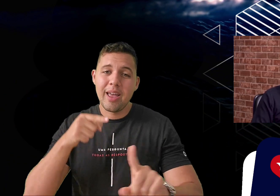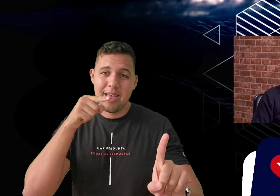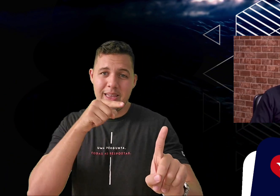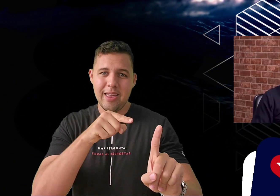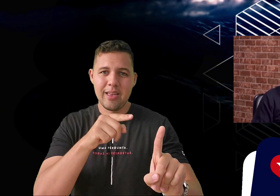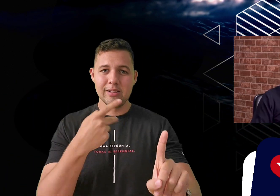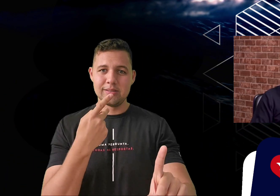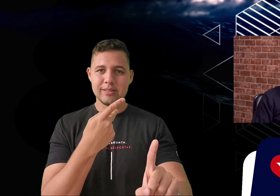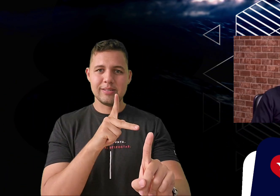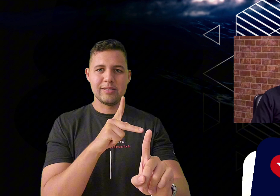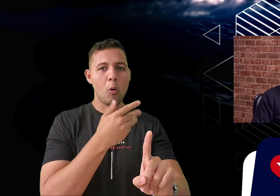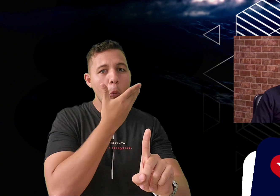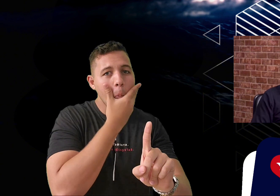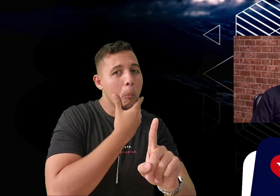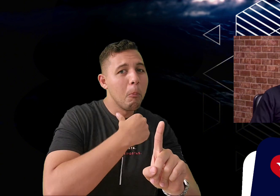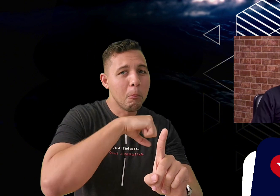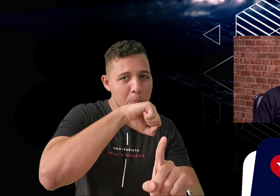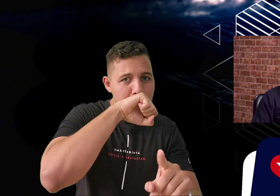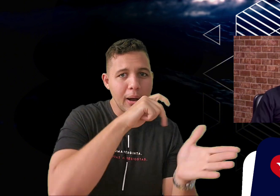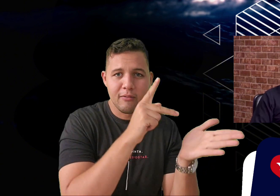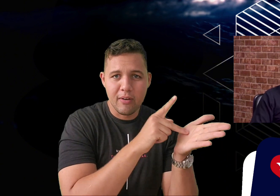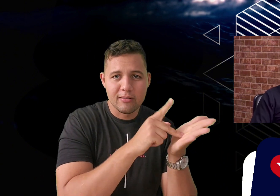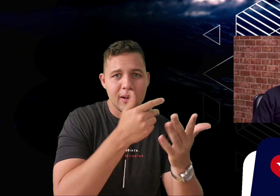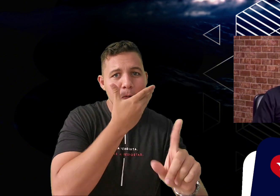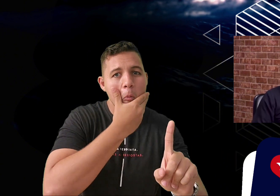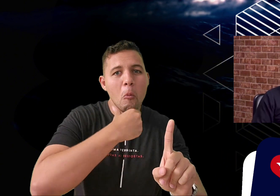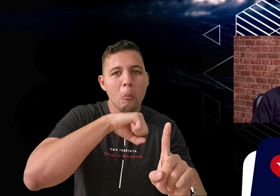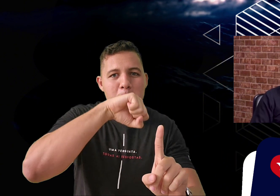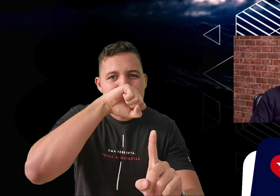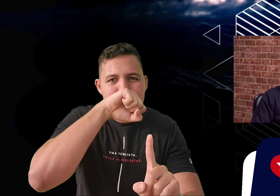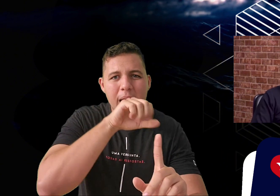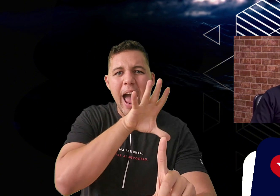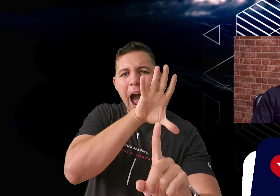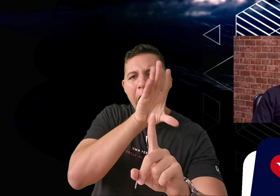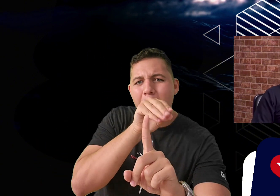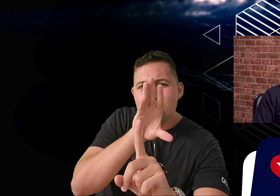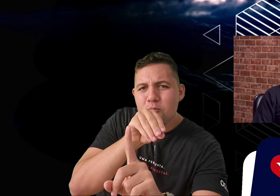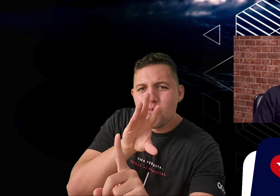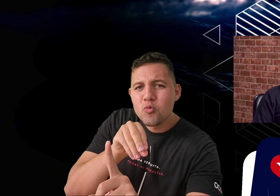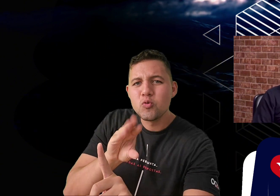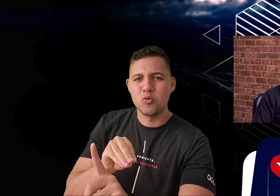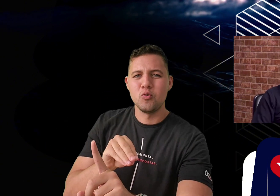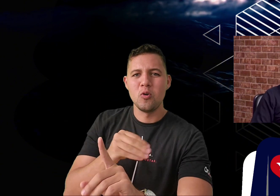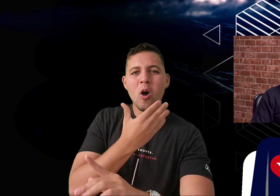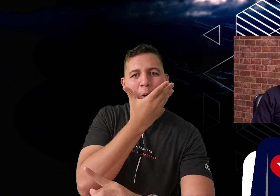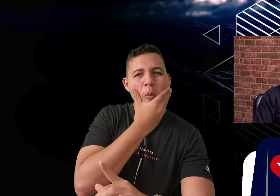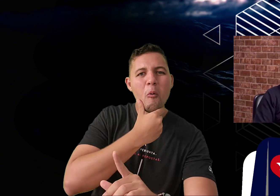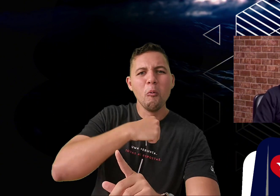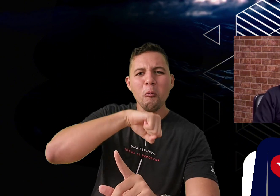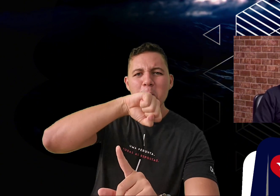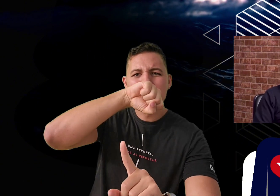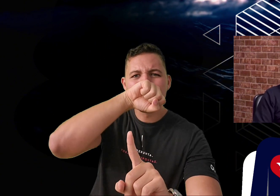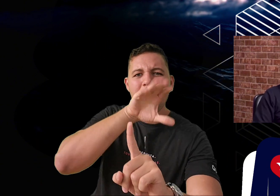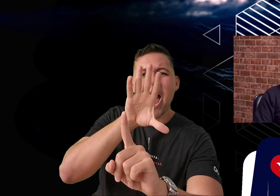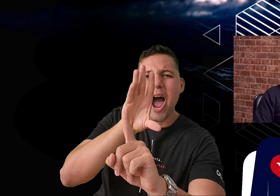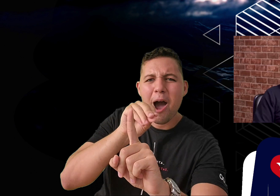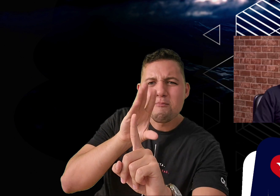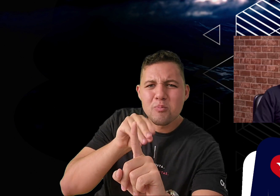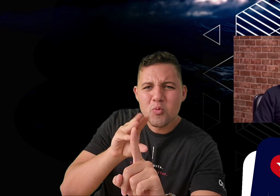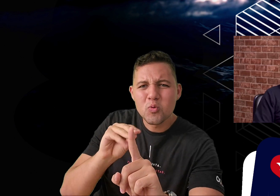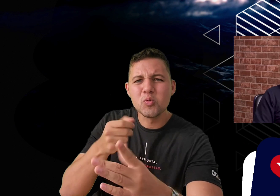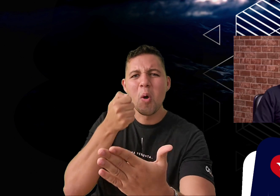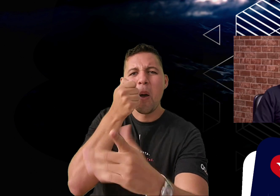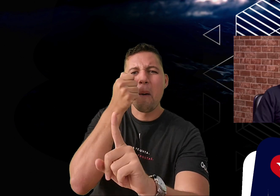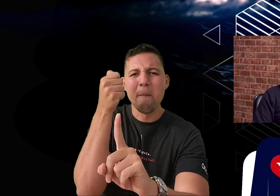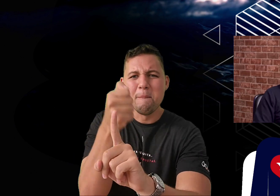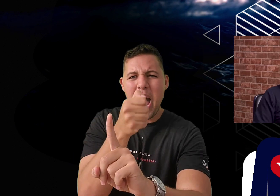terrestre, seu pai terreno. Ou foram abusadas, ou foram abandonadas, sofreram com o pai terreno